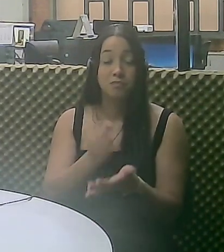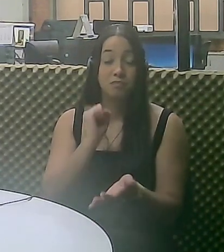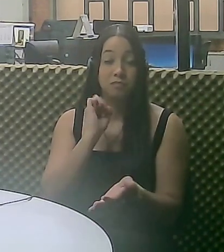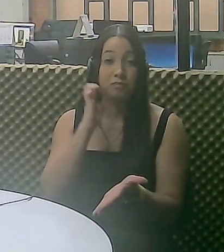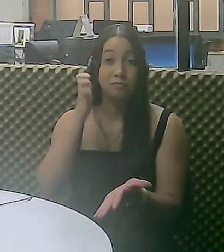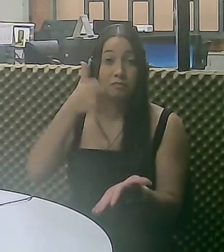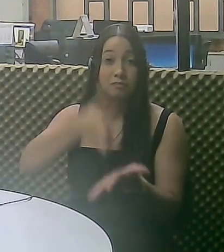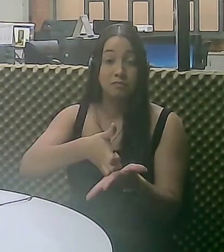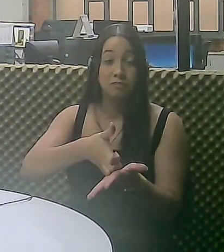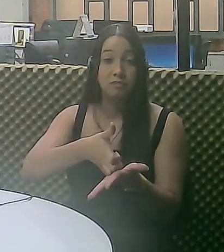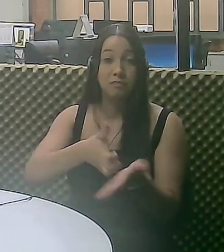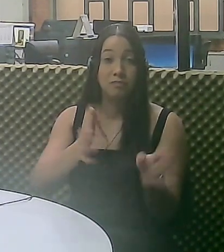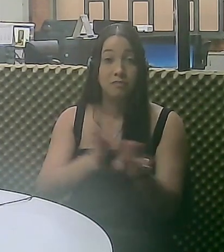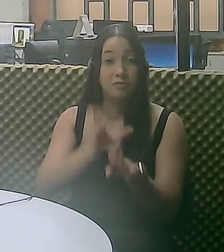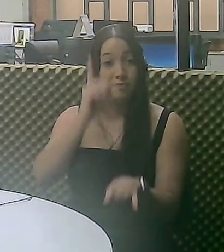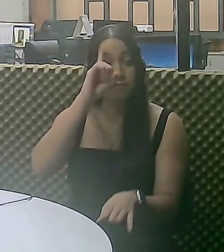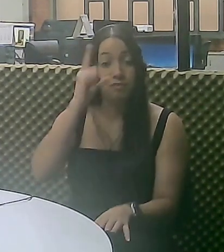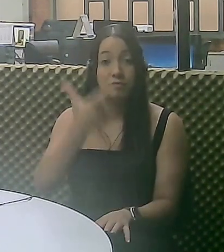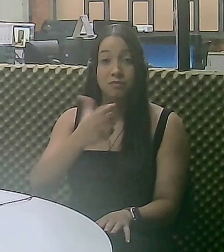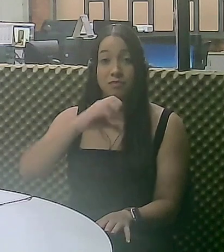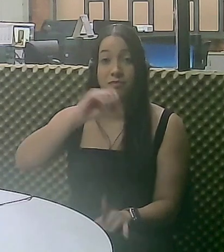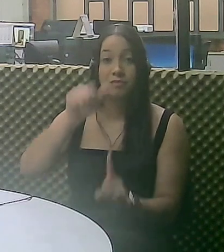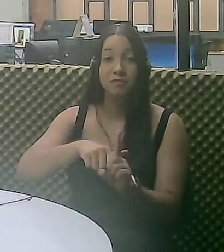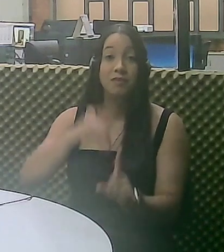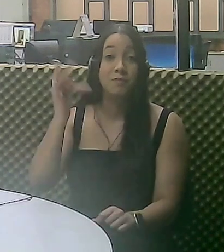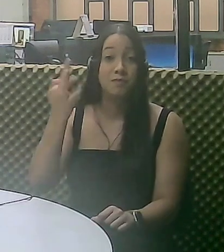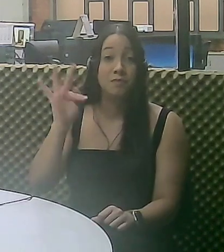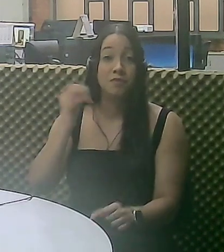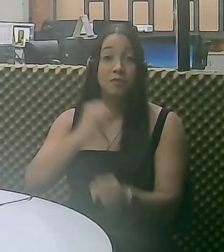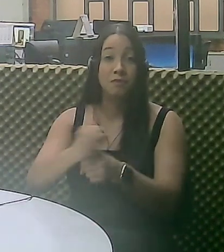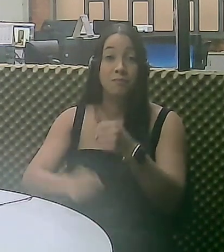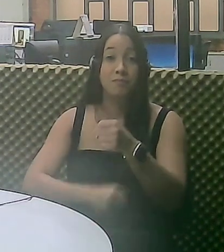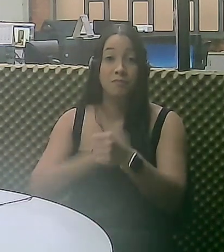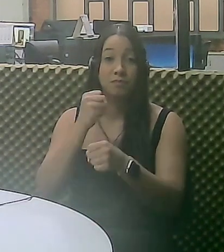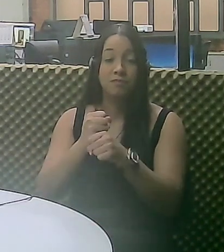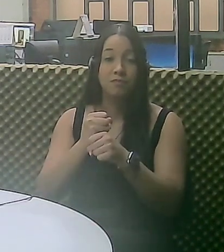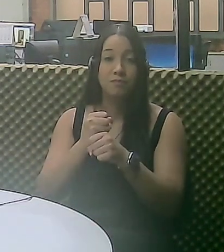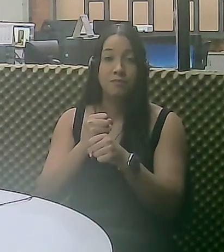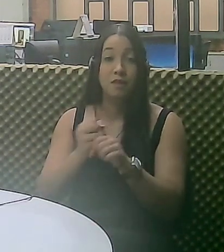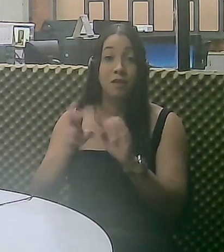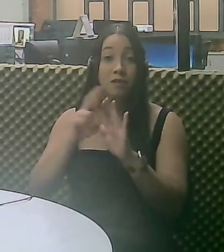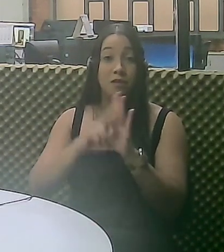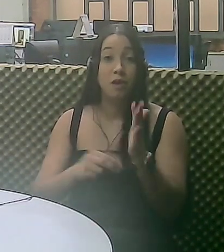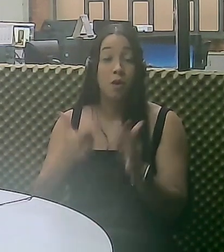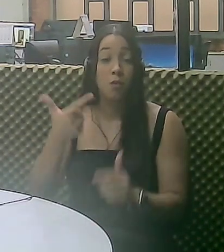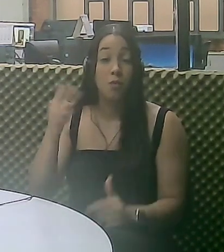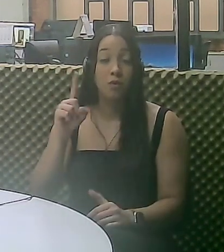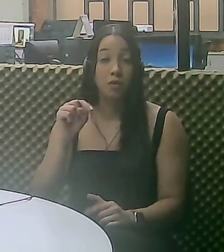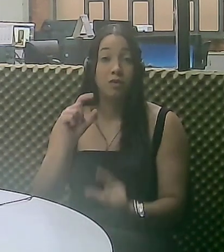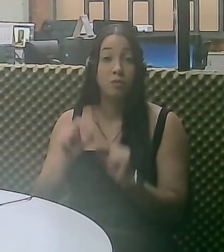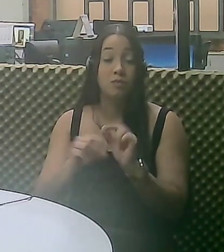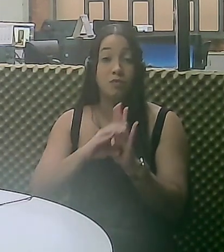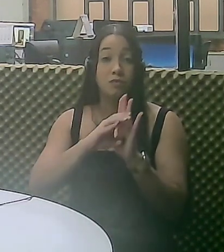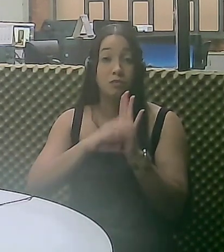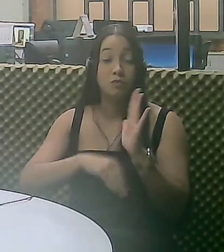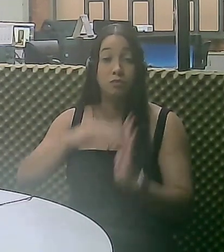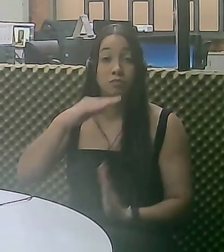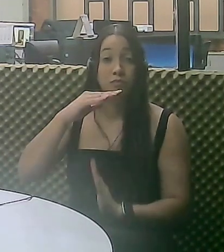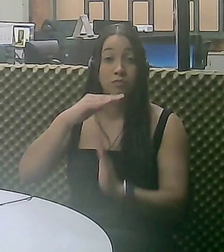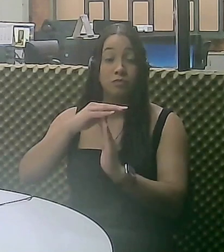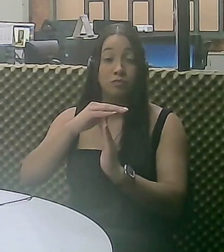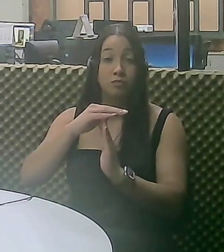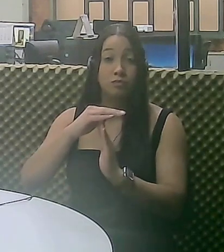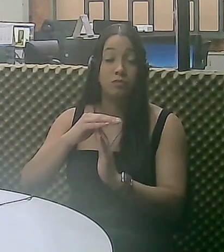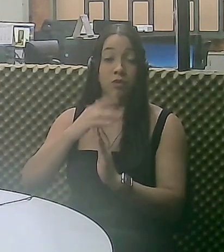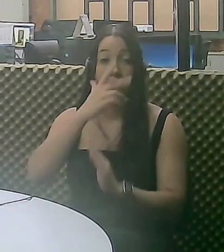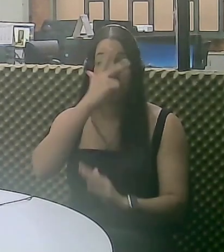vista feitos até o dia 29 de fevereiro do ano que vem. Outra regra estabelecida é que o desconto máximo concedido